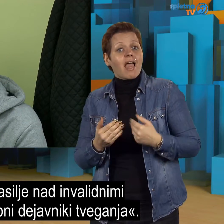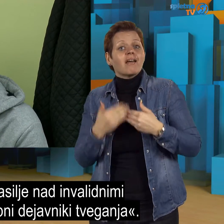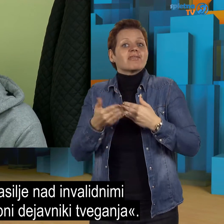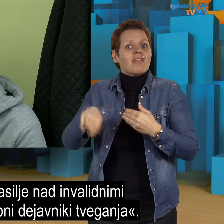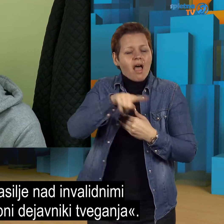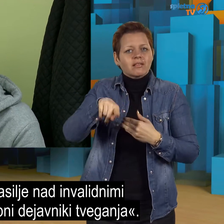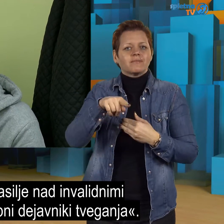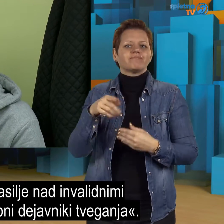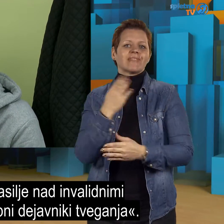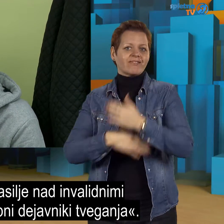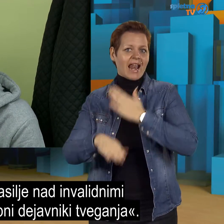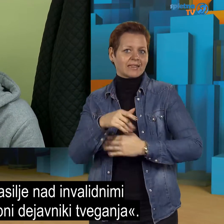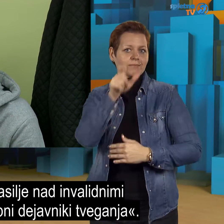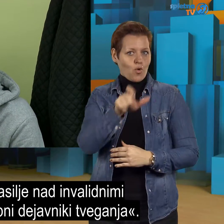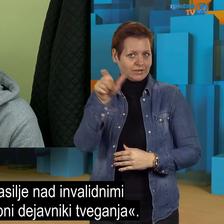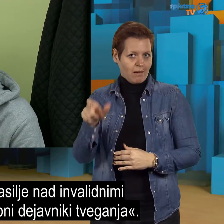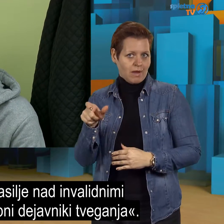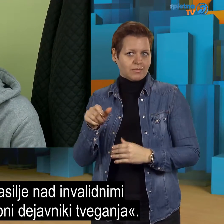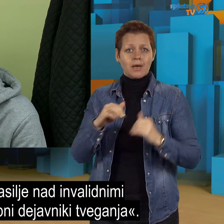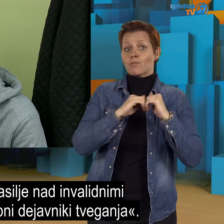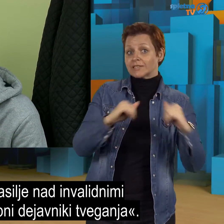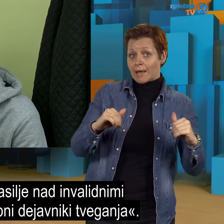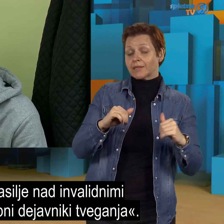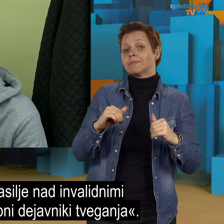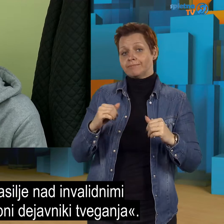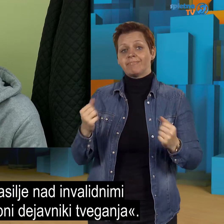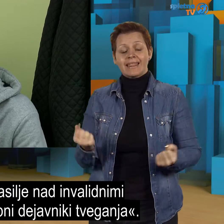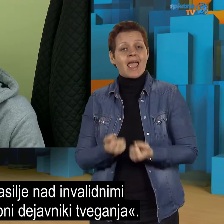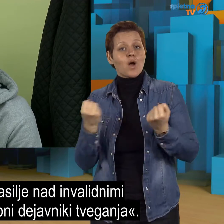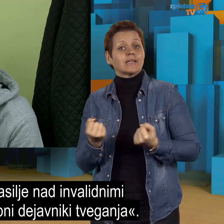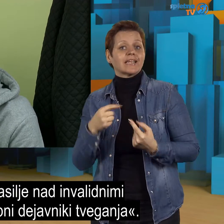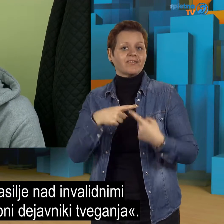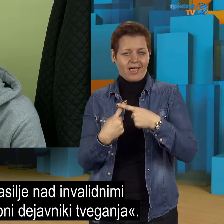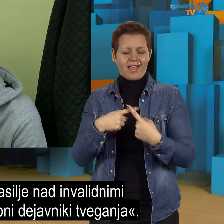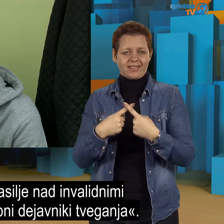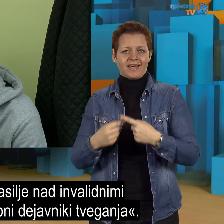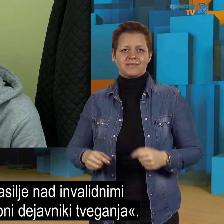Nasilje nad invalidnimi osebami, posebni dejavniki tveganja.